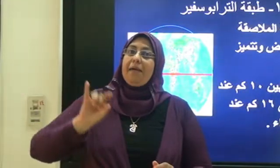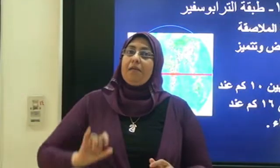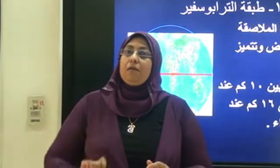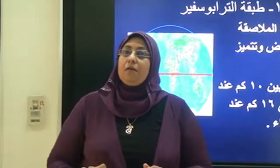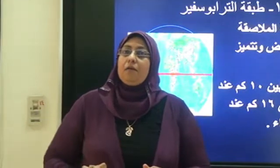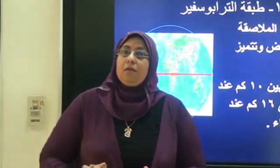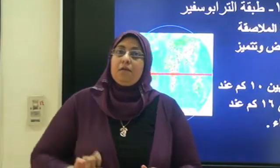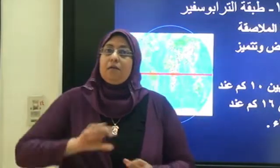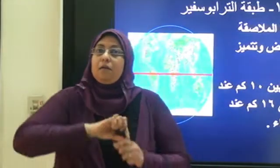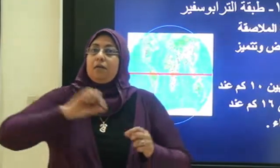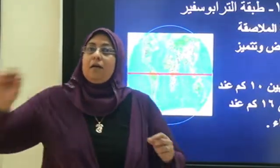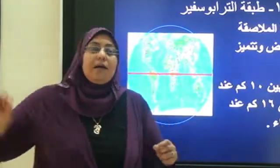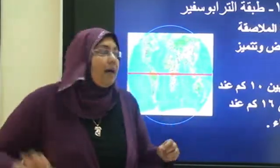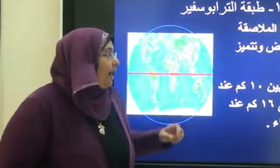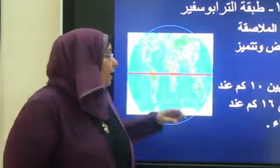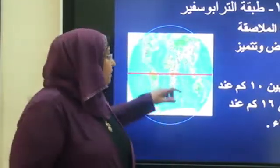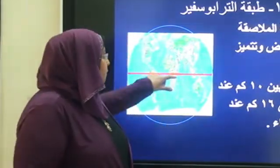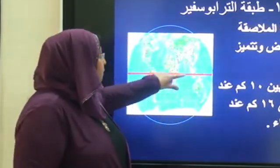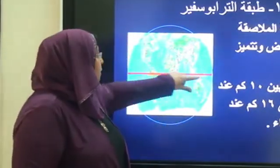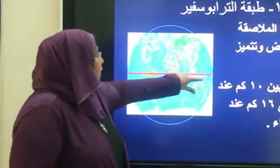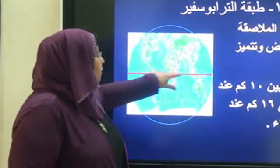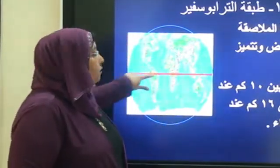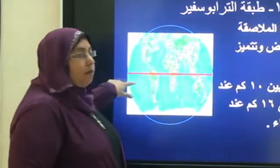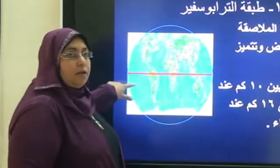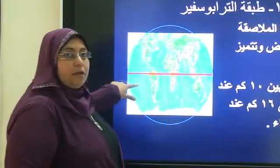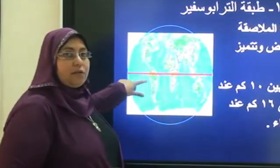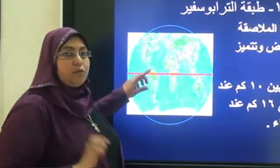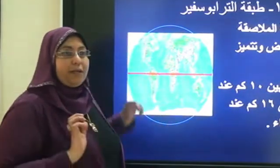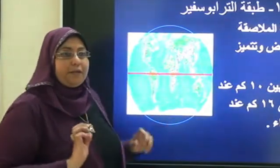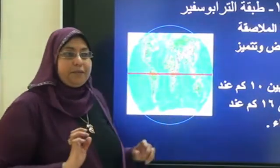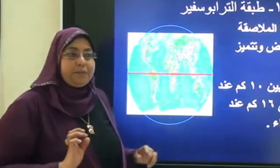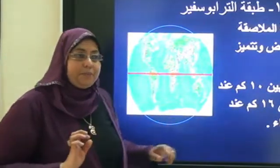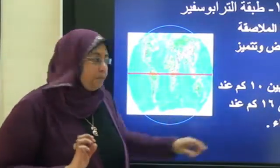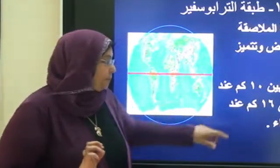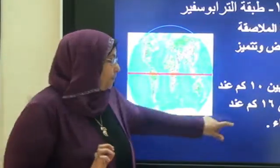16 كيلو متر عند خط الاستواء.